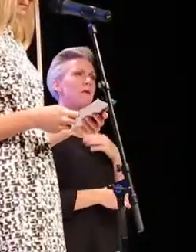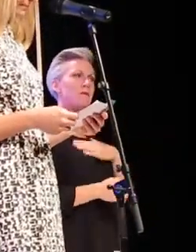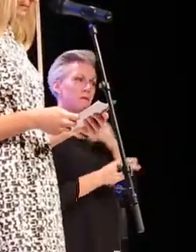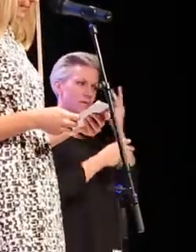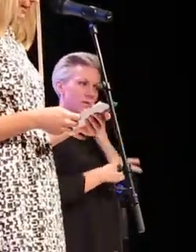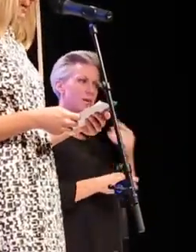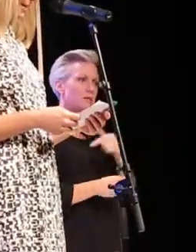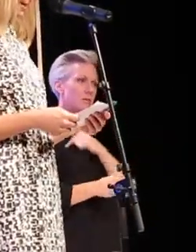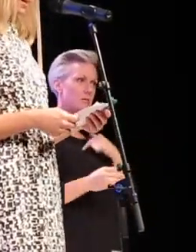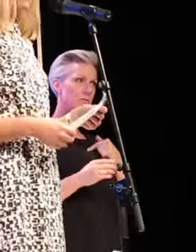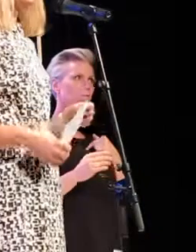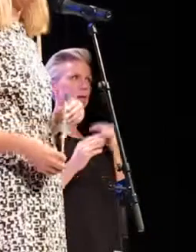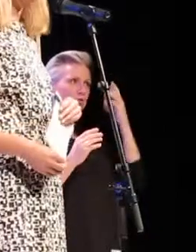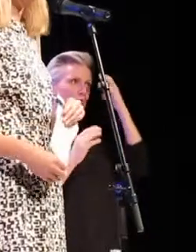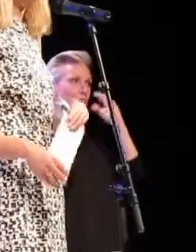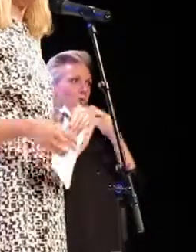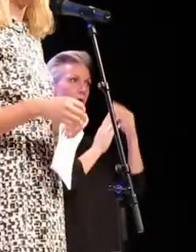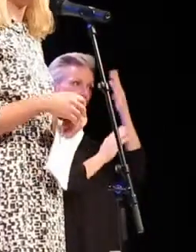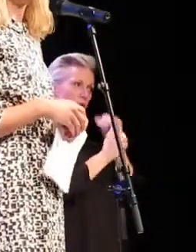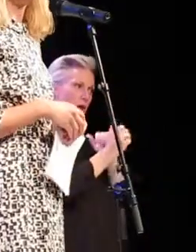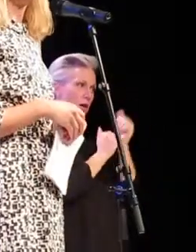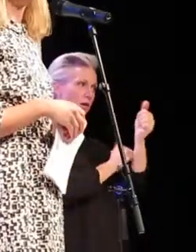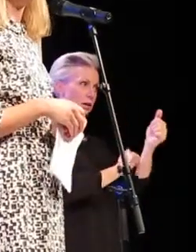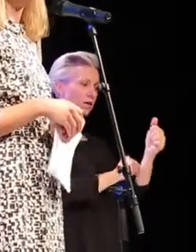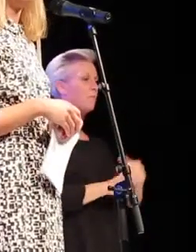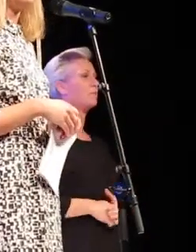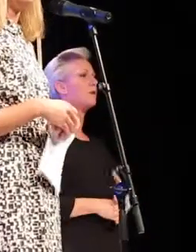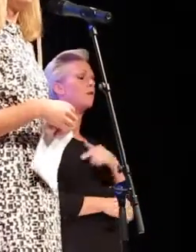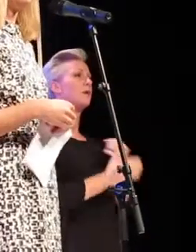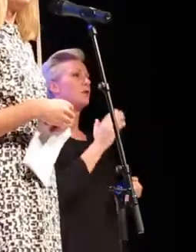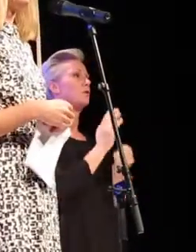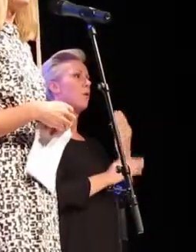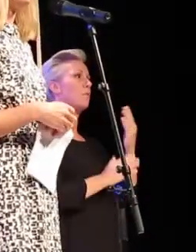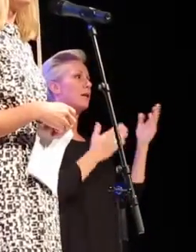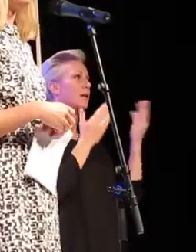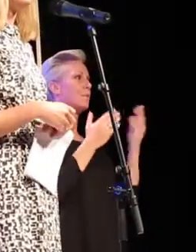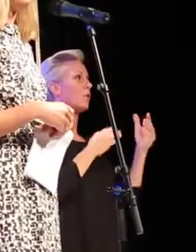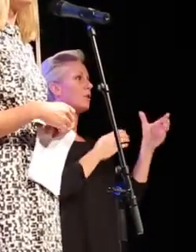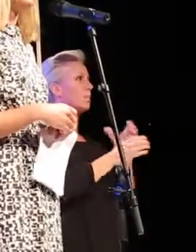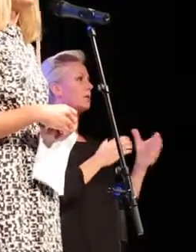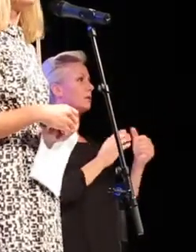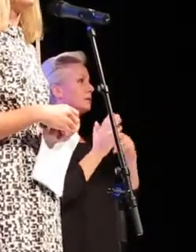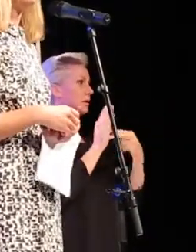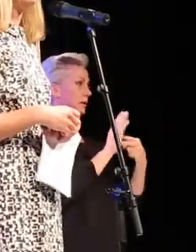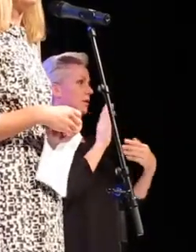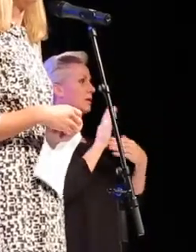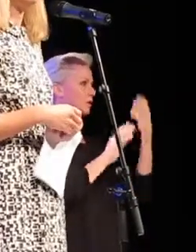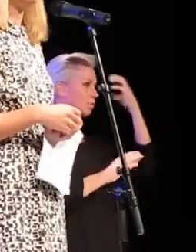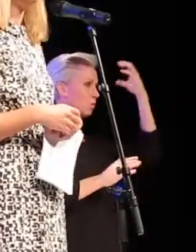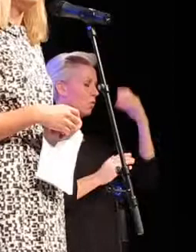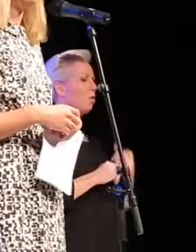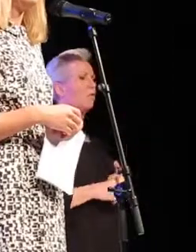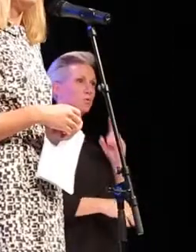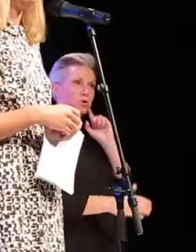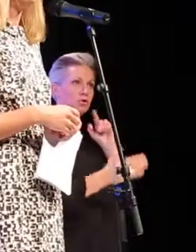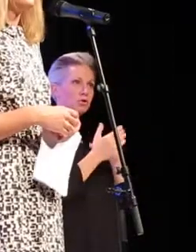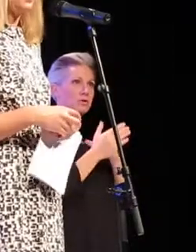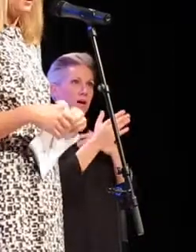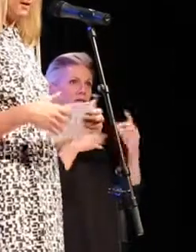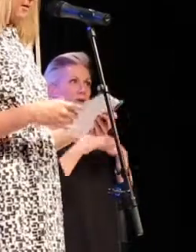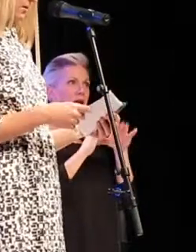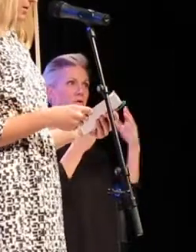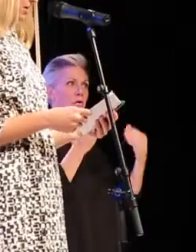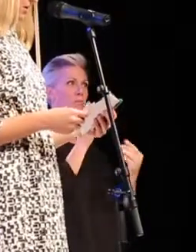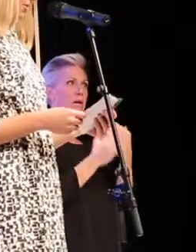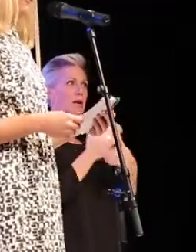före. Vi har också tagit fram en klimatanpassningsstrategi för Stockholm för att då hantera de klimatförändringar som vi redan ser i staden.